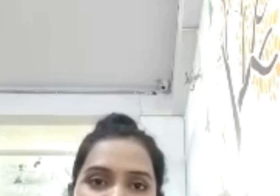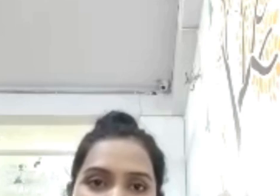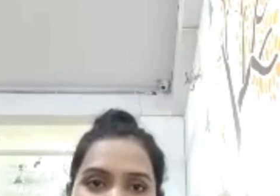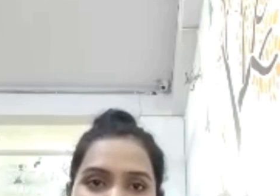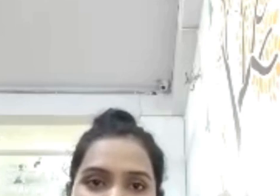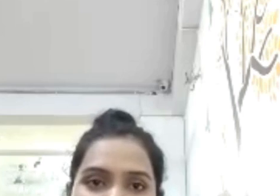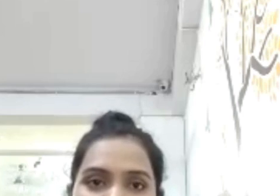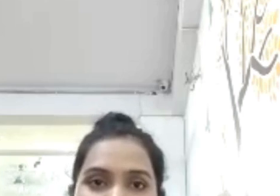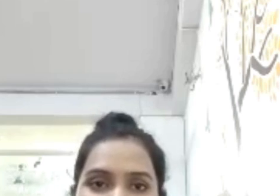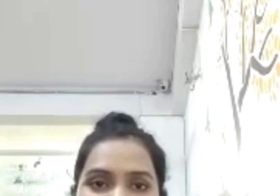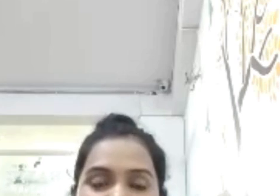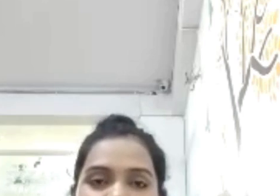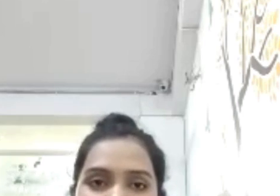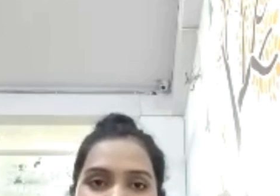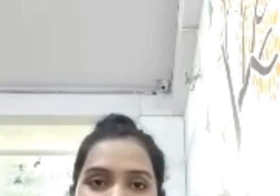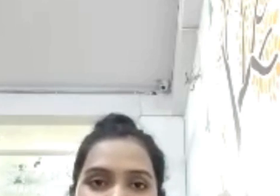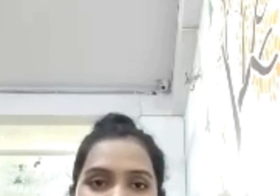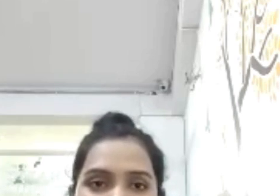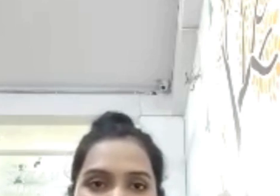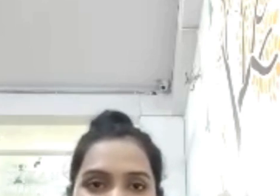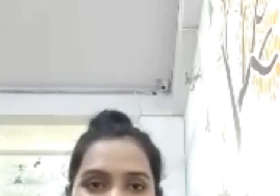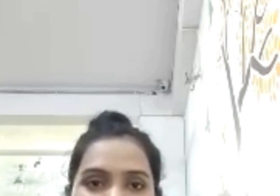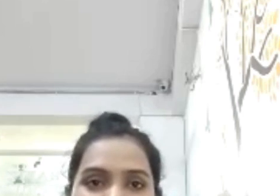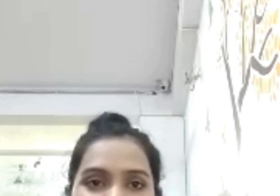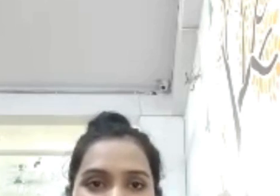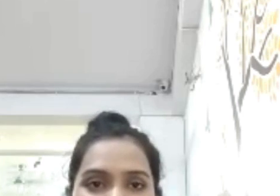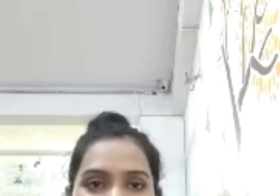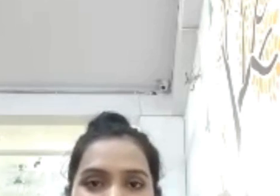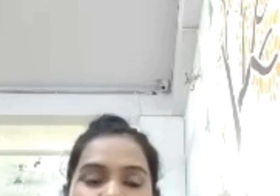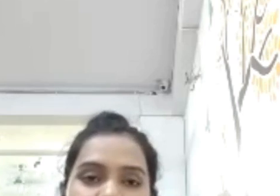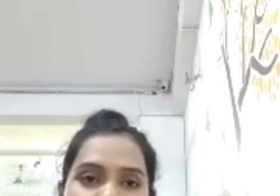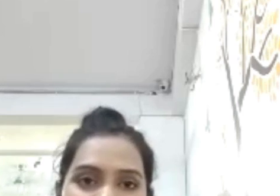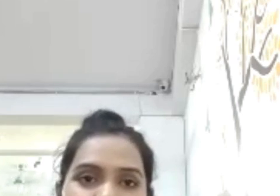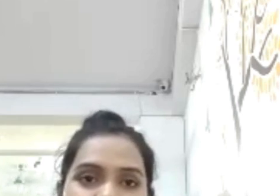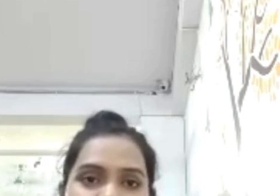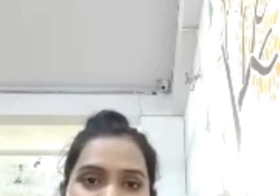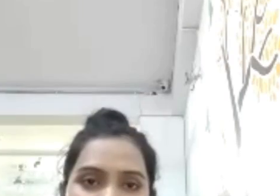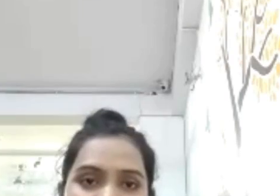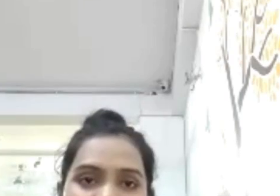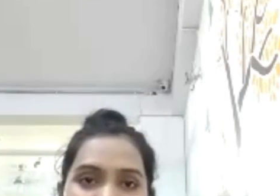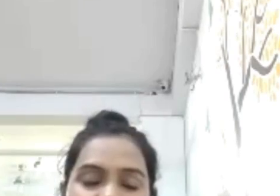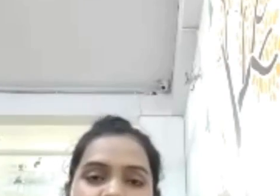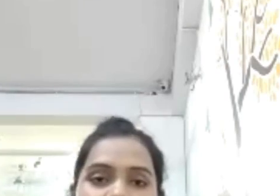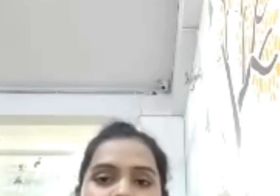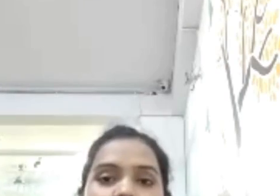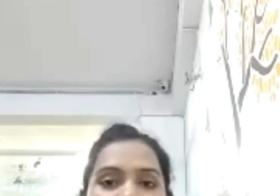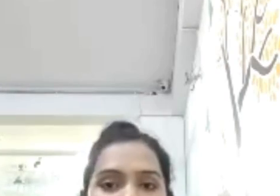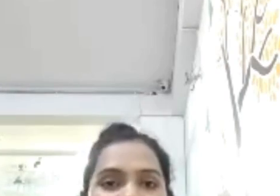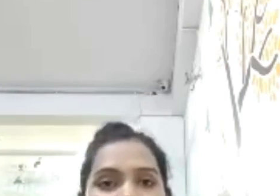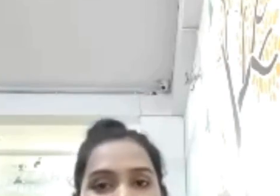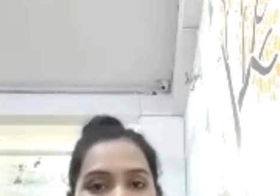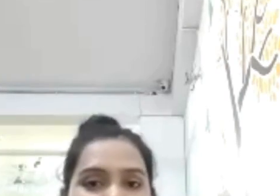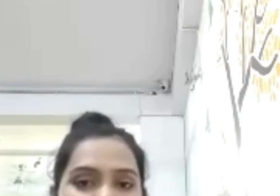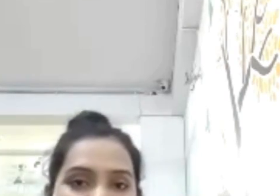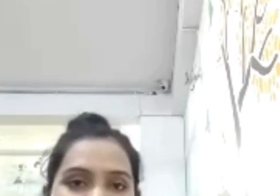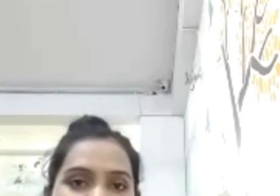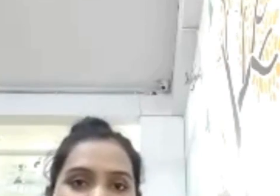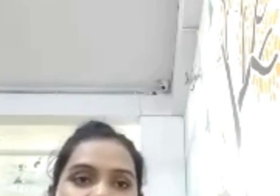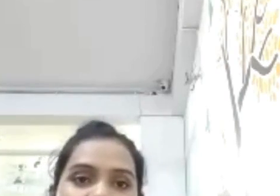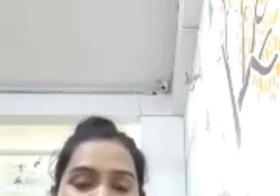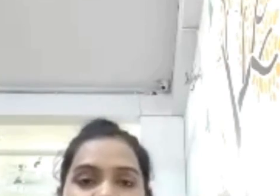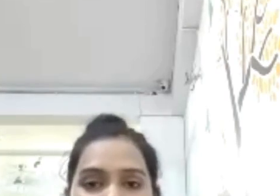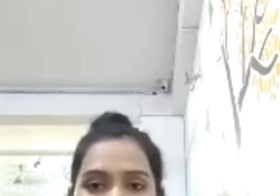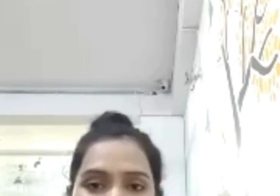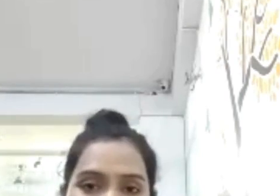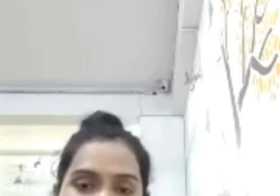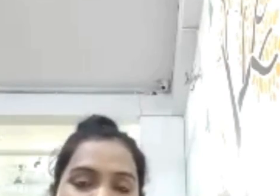भी मुझे बताते रहते थे पेंटिंग्स के बारे में। फिर मेरी पढ़ाई भी साइड बाय साइड चल रही थी और पेंटिंग का भी मुझे शौक था, तो मैं